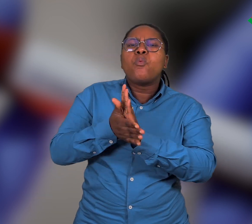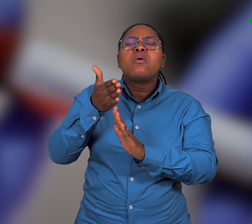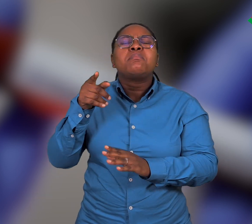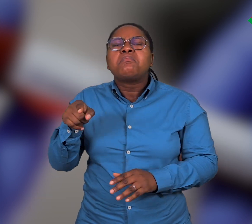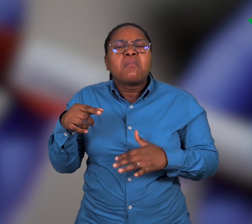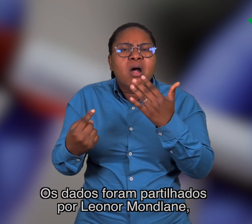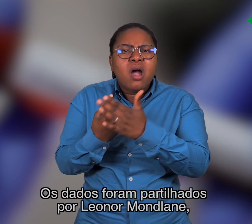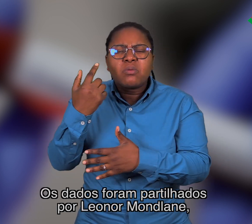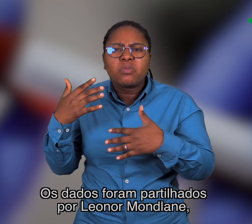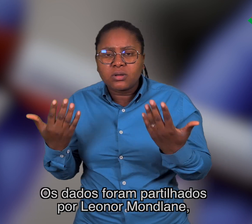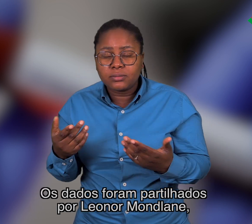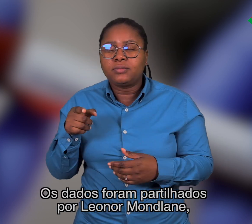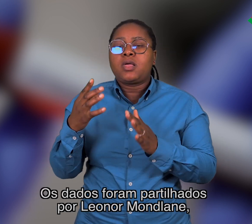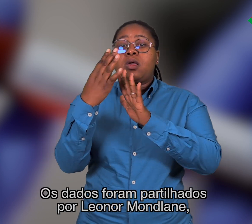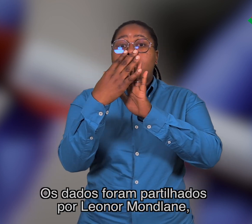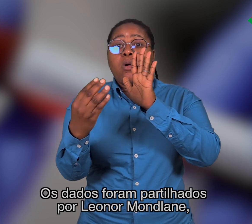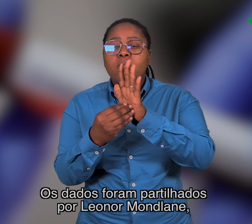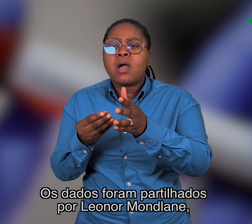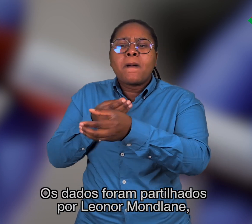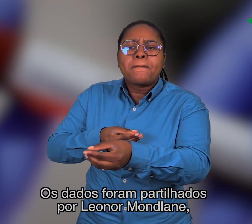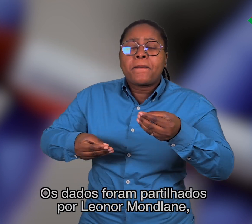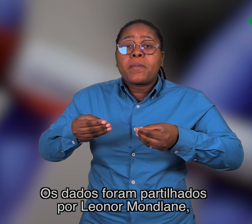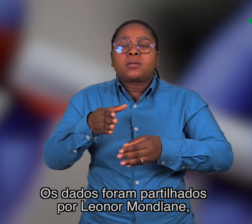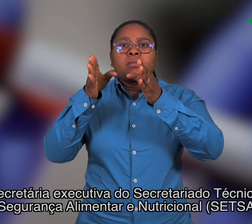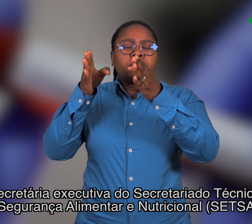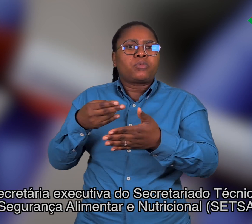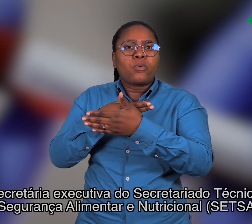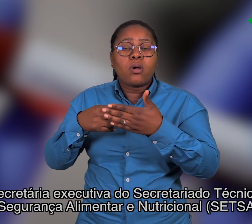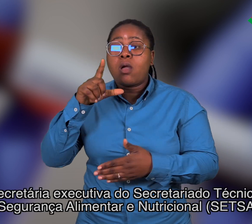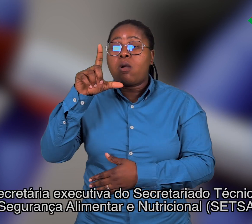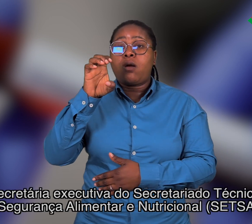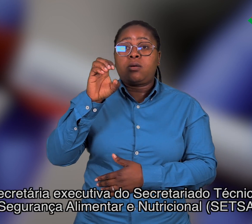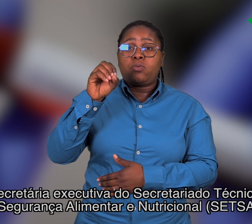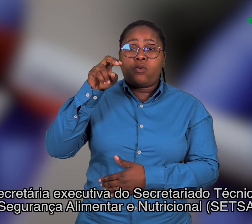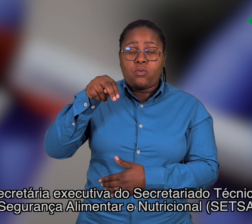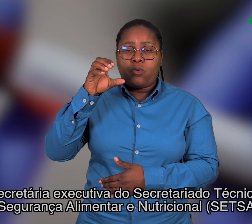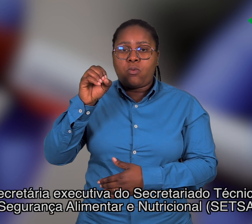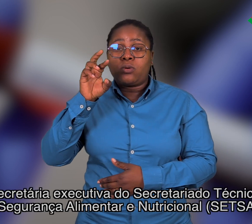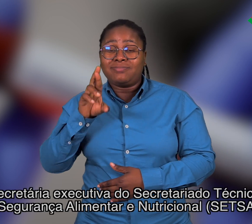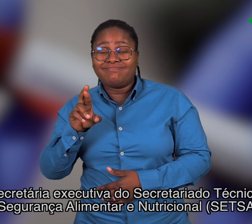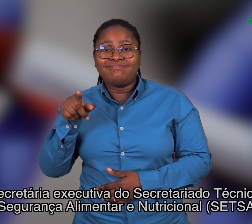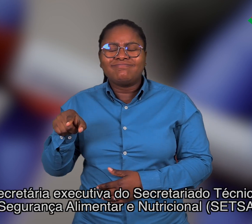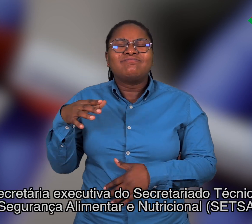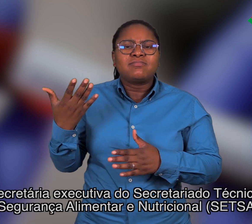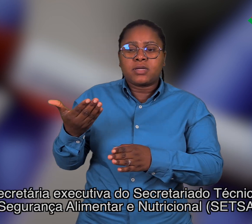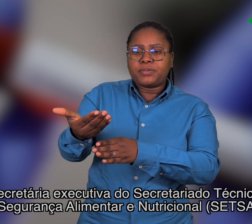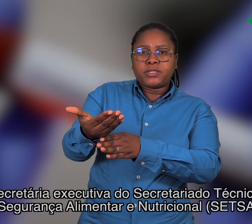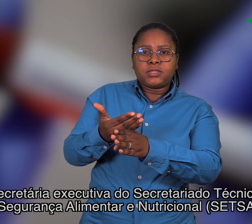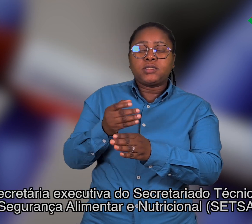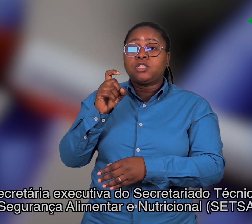Os dados foram partilhados por Leonor Mounian, secretária executiva do Secretariado Técnico de Segurança Alimentar